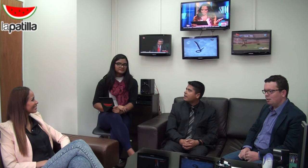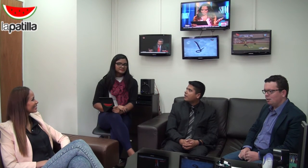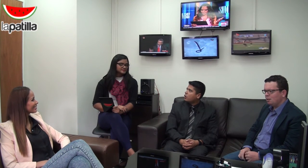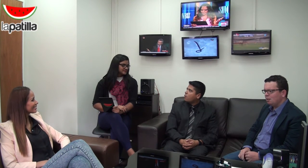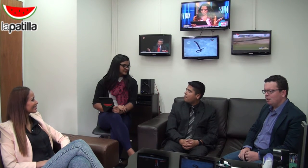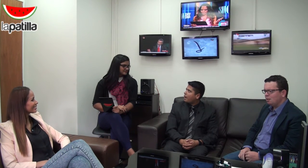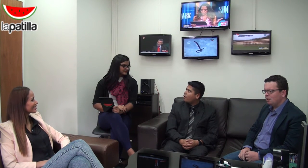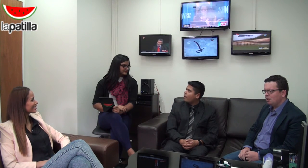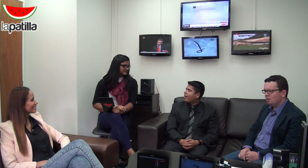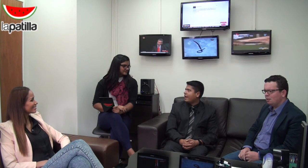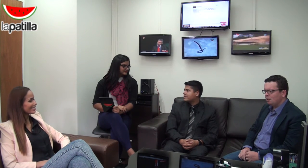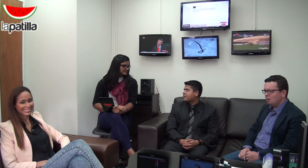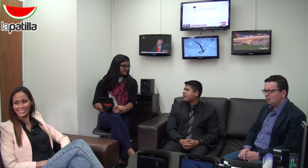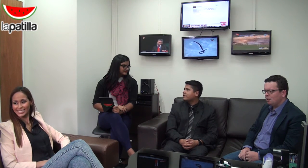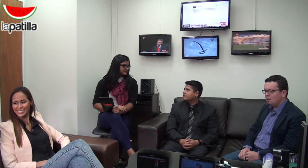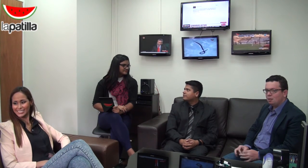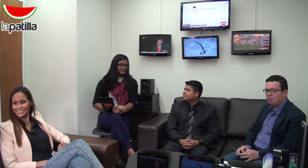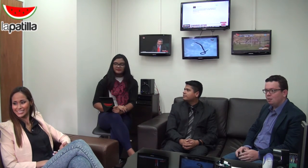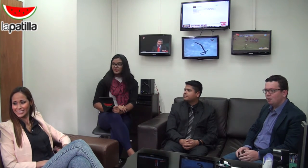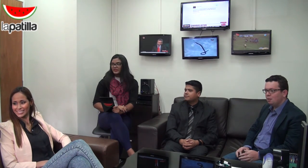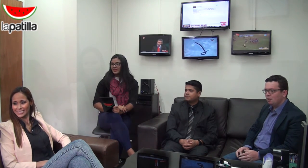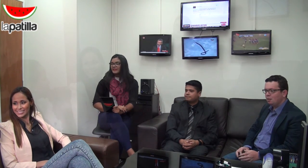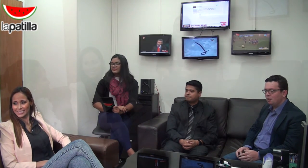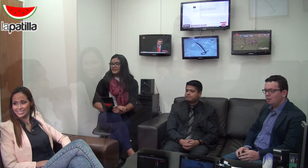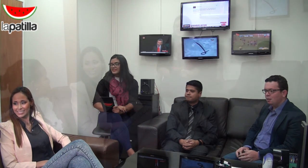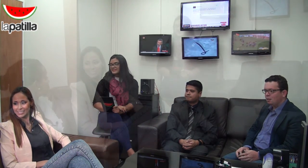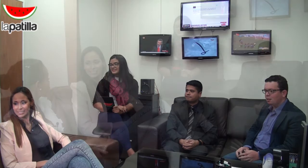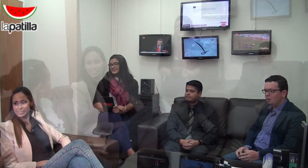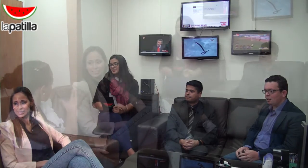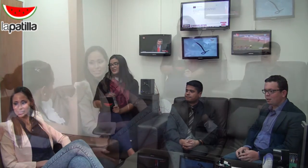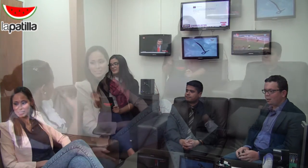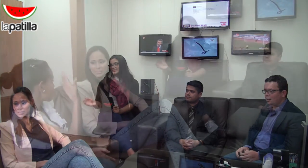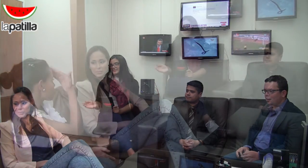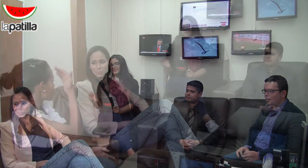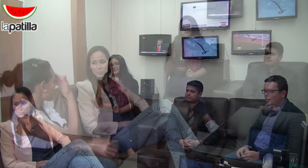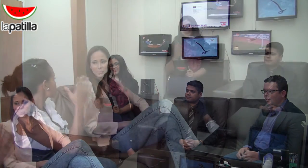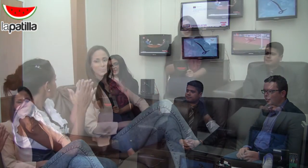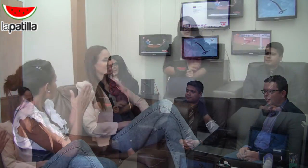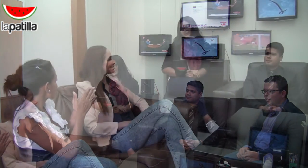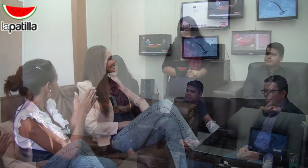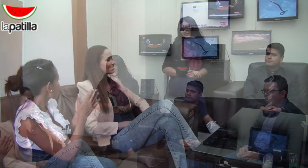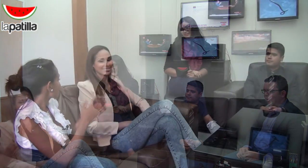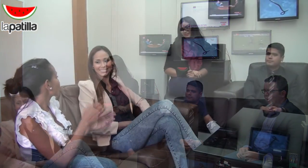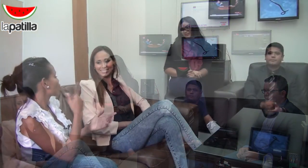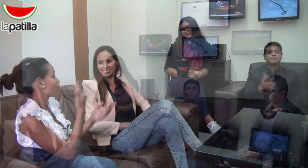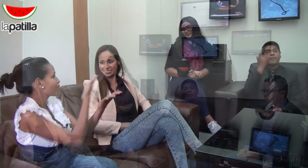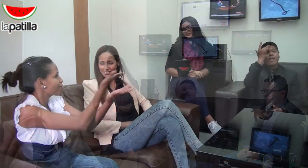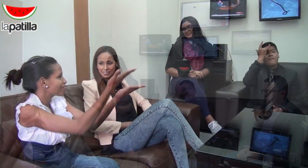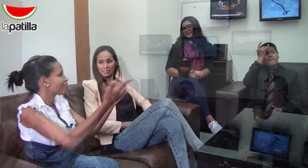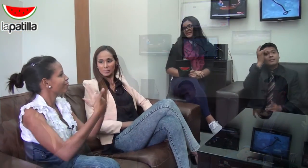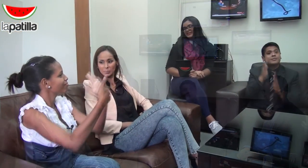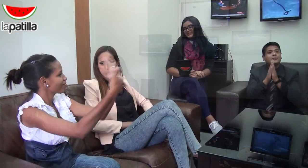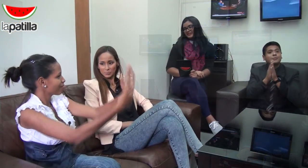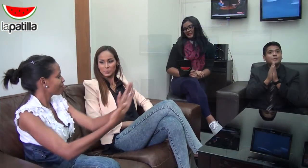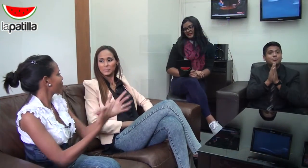-lsb. Ok. Famesa, si nos puedes presentar a la audiencia de tus redes sociales y la de la